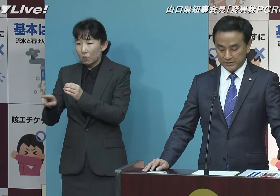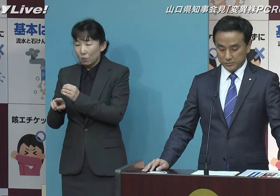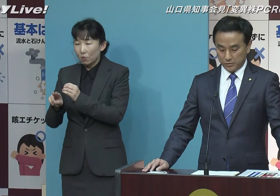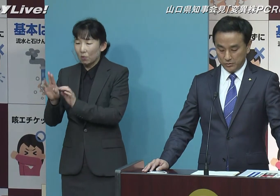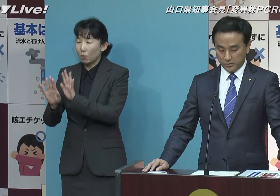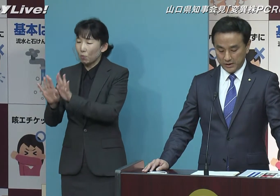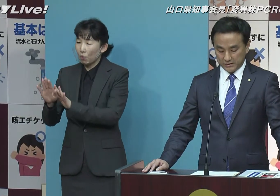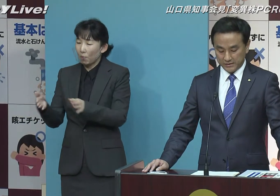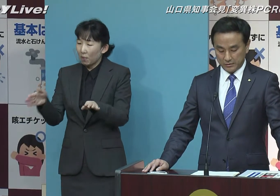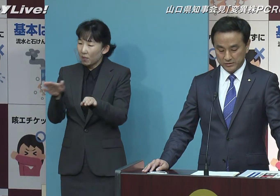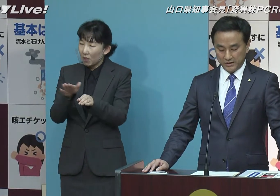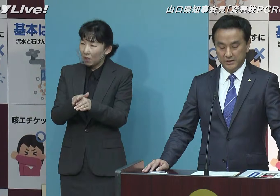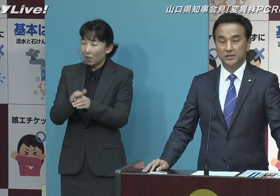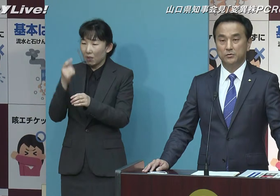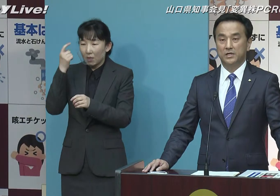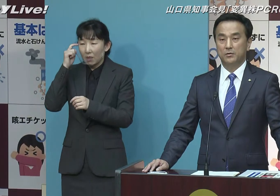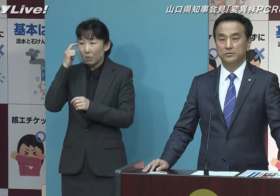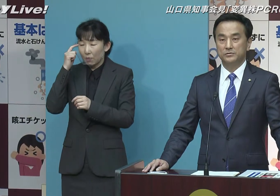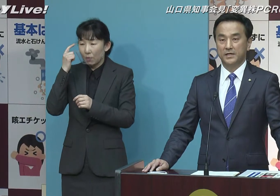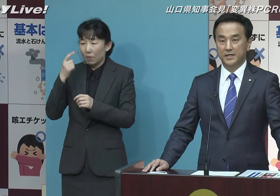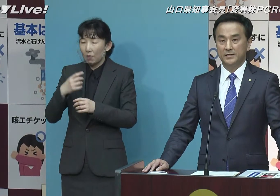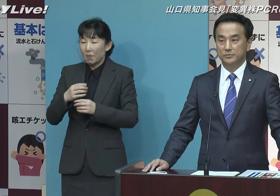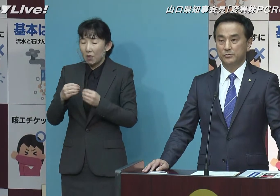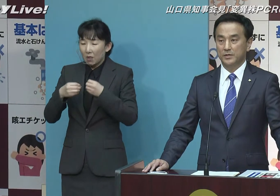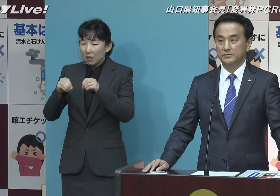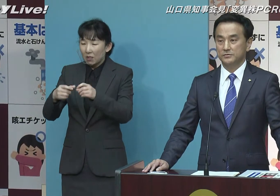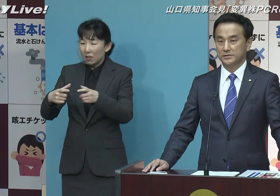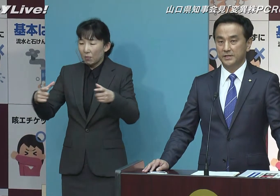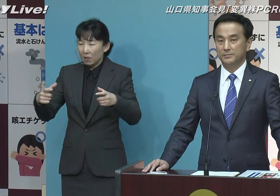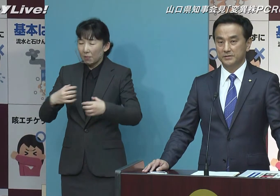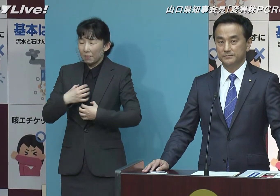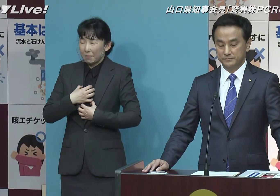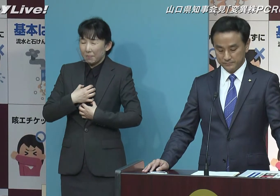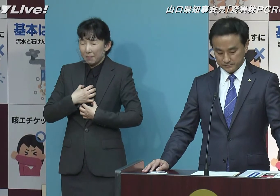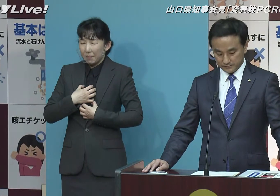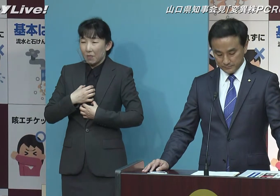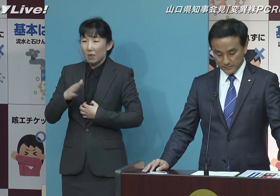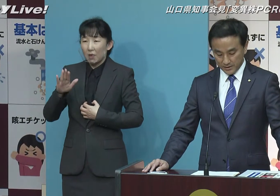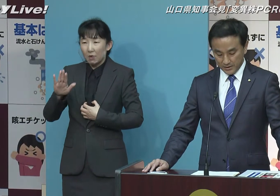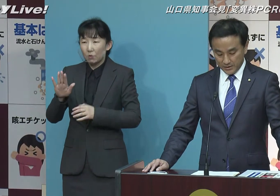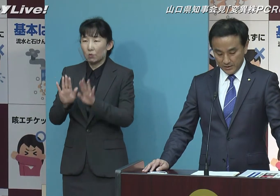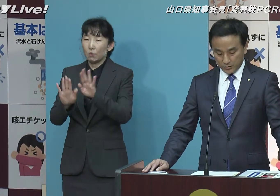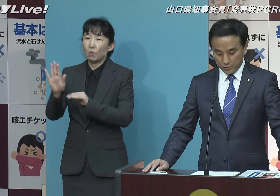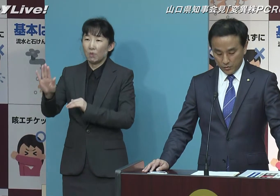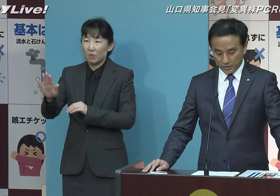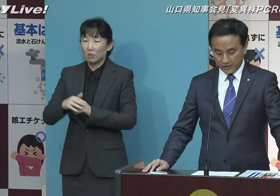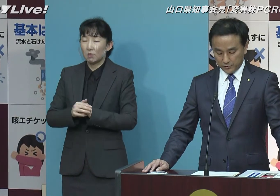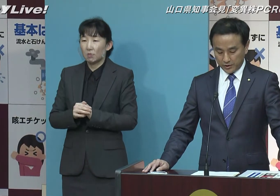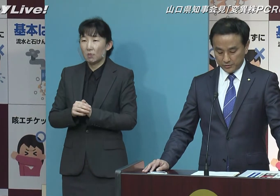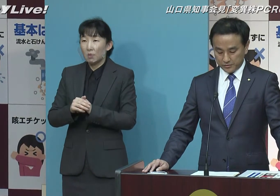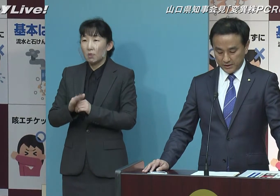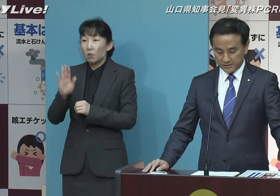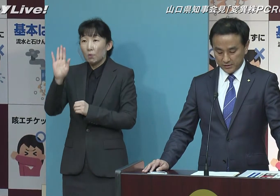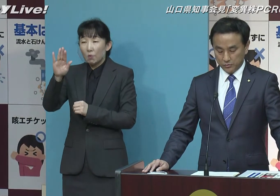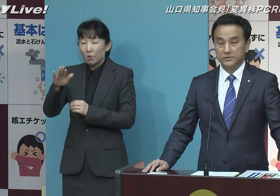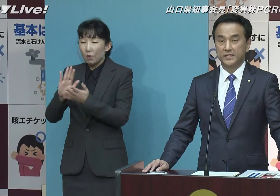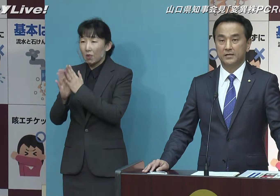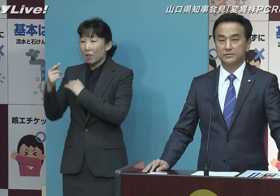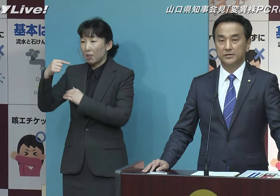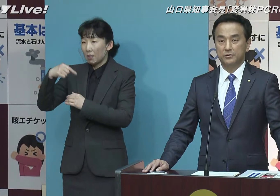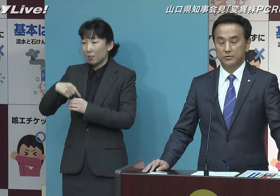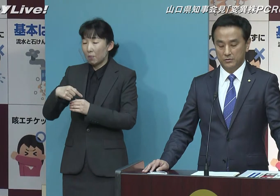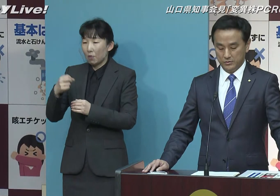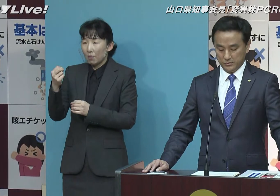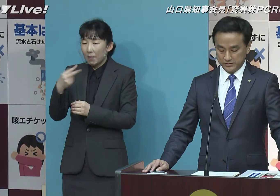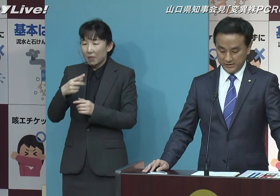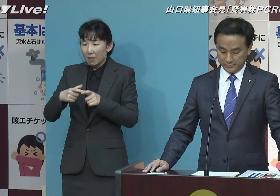を踏まえますと、感染拡大に予断を許さない状況が続いています。今後本県における感染の再拡